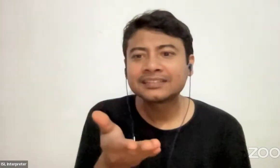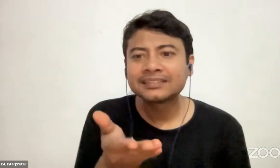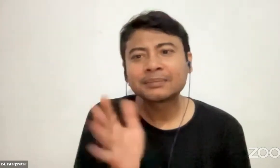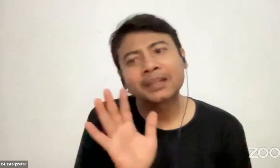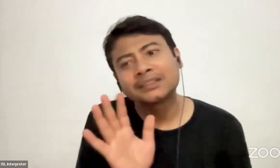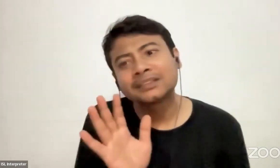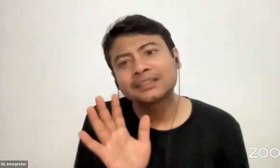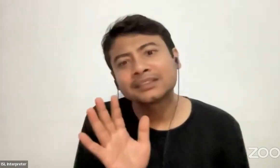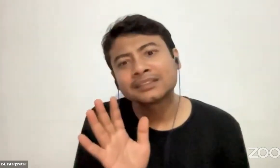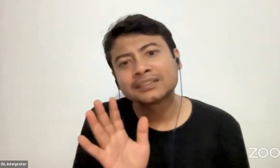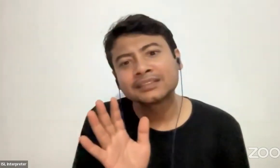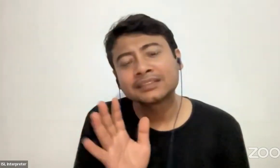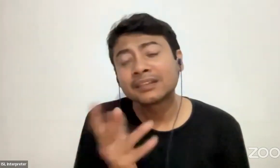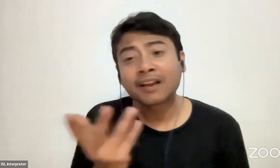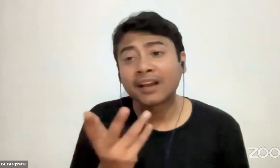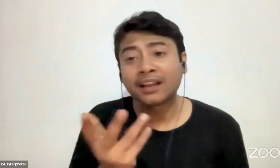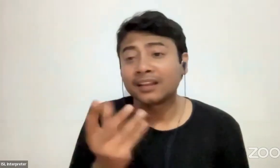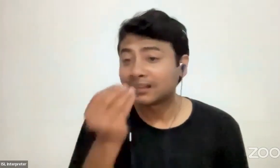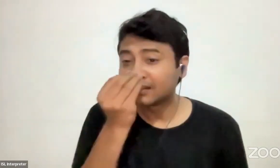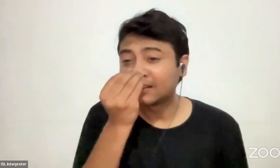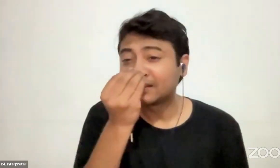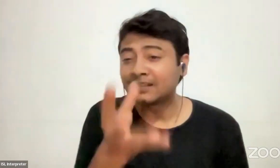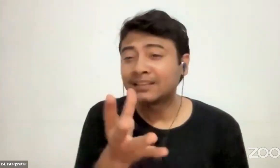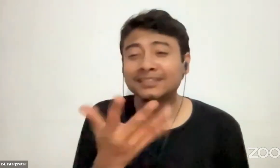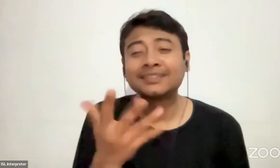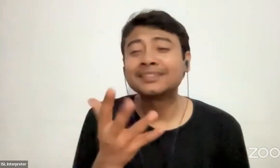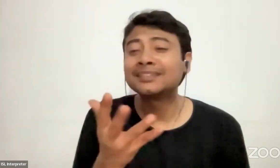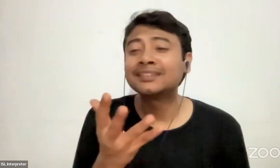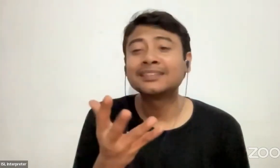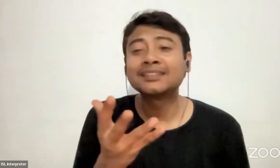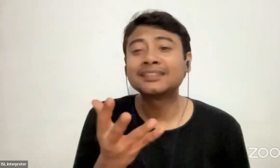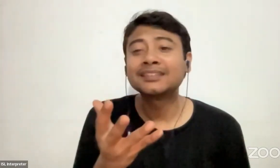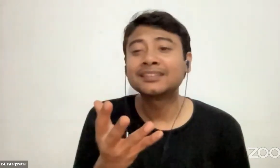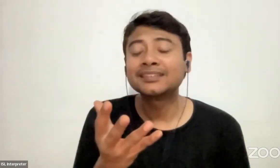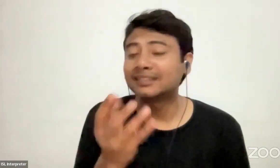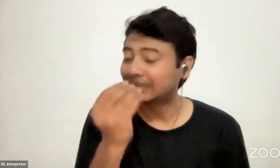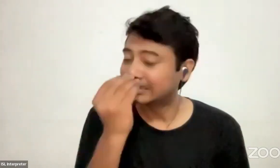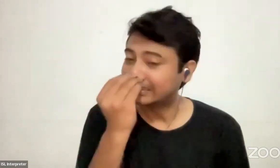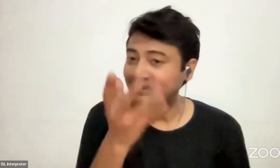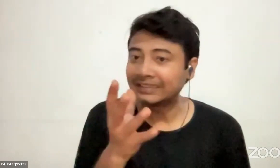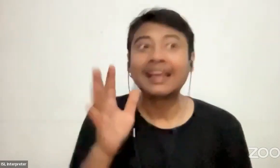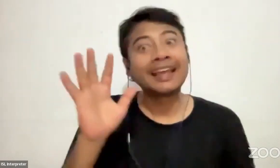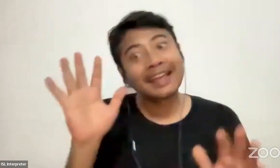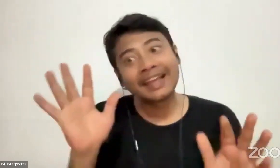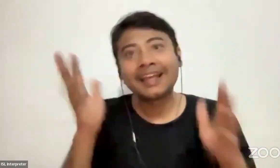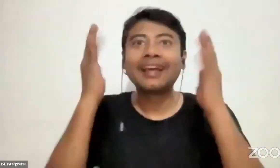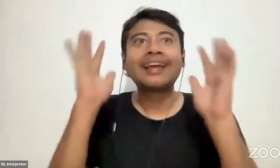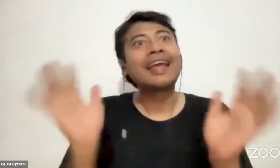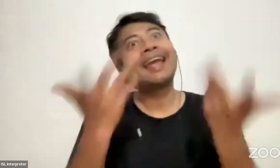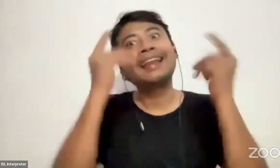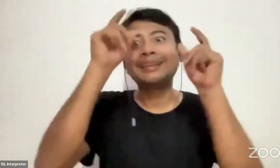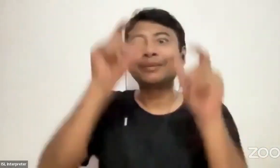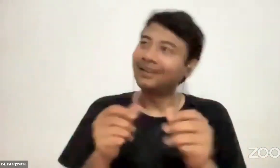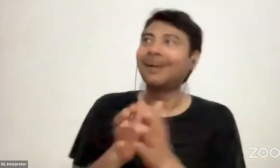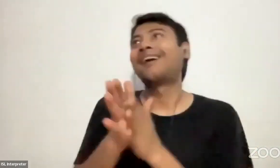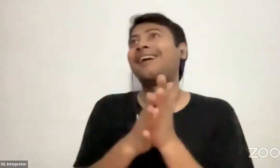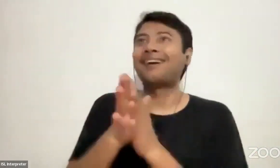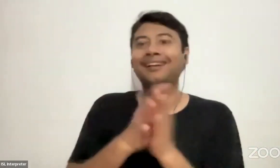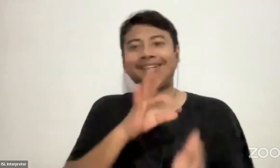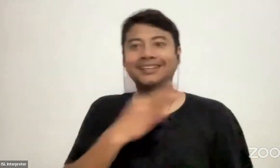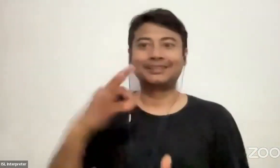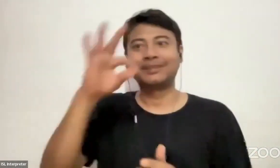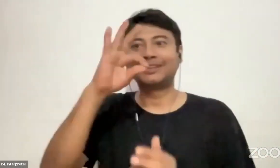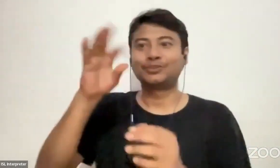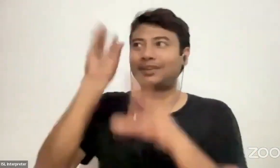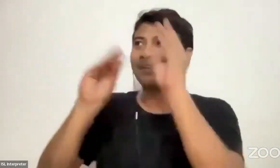है, जिसके ऊपर भगवत कृपा होती है, भक्तों की कृपा होती है, वो इस विषय को जानने के लिए इच्छुक